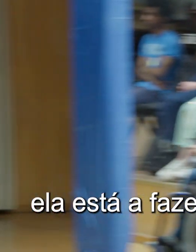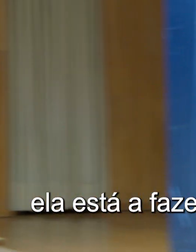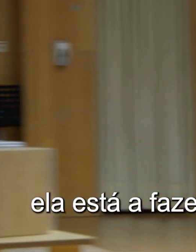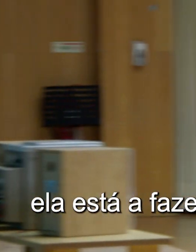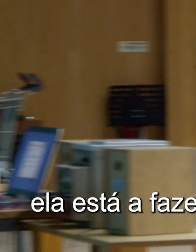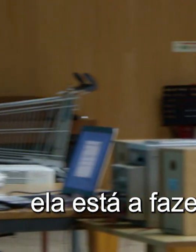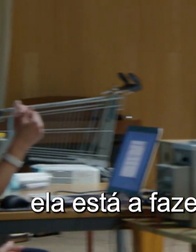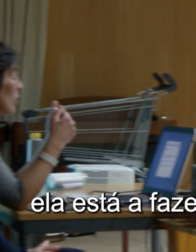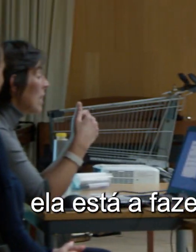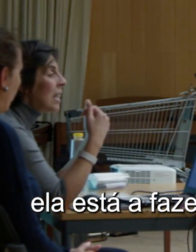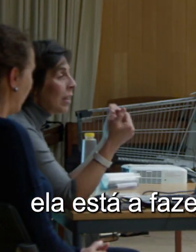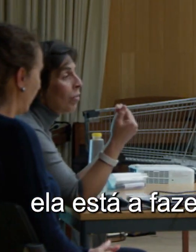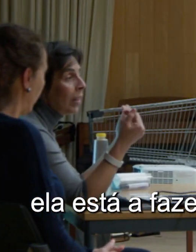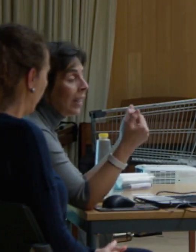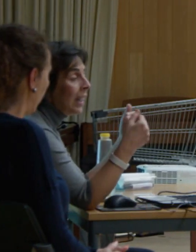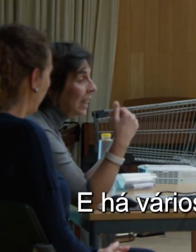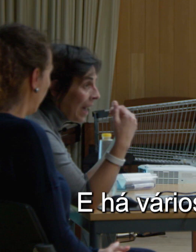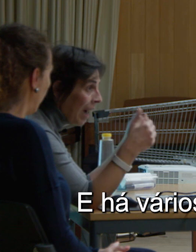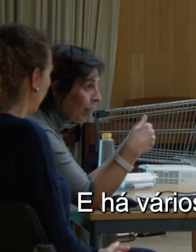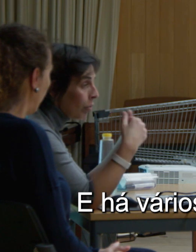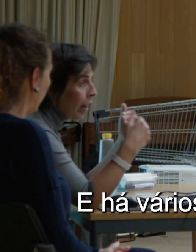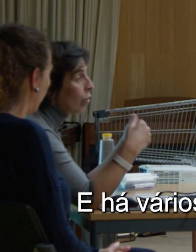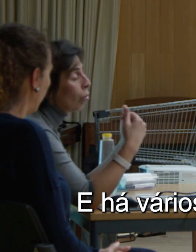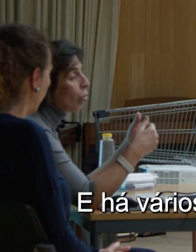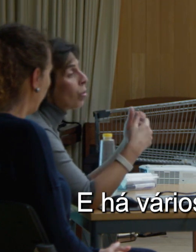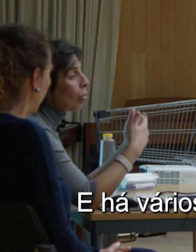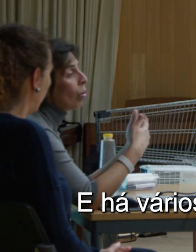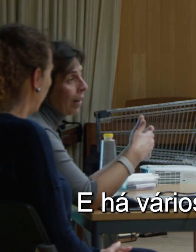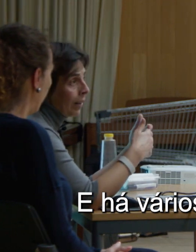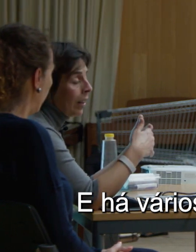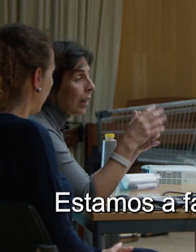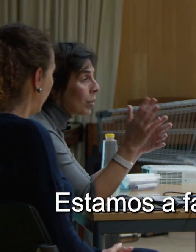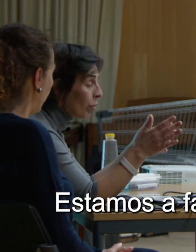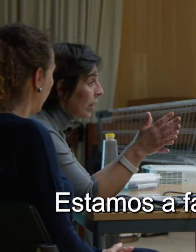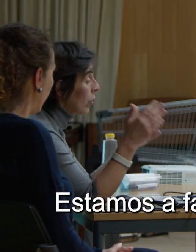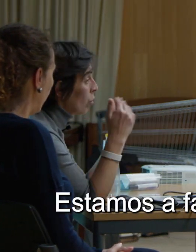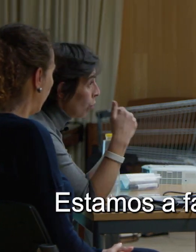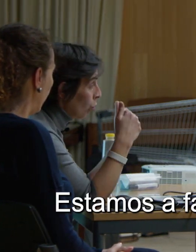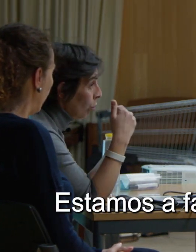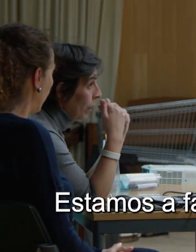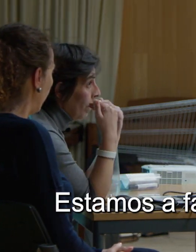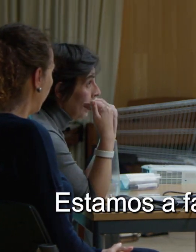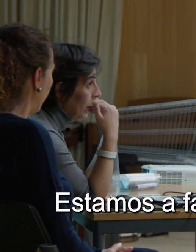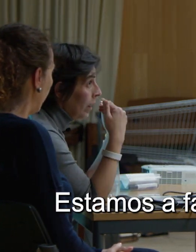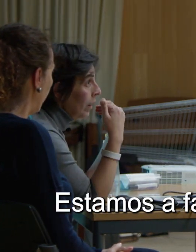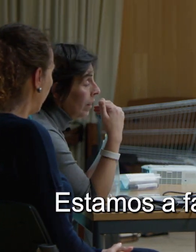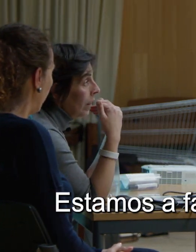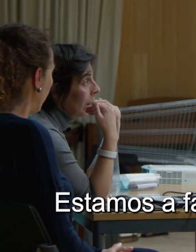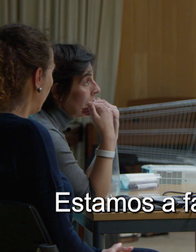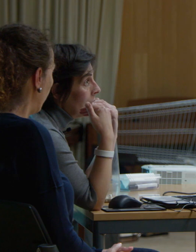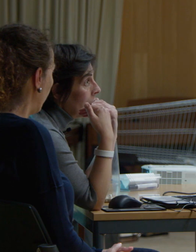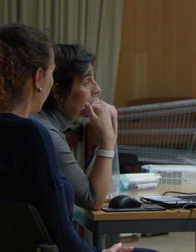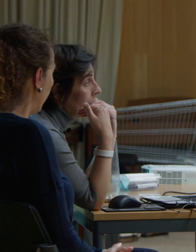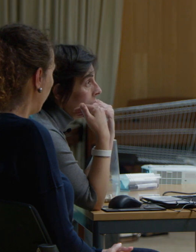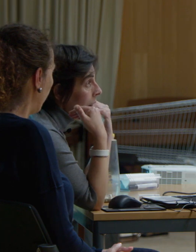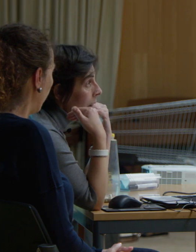ela está a fazer uma coisa incrível. E há vários surdos a tocar. Estamos a falar de surdos que